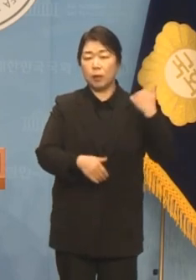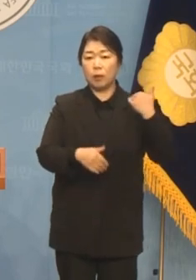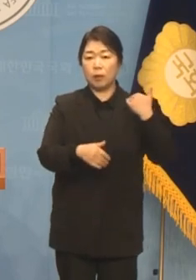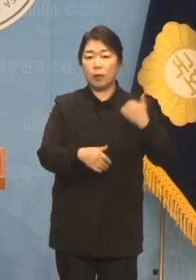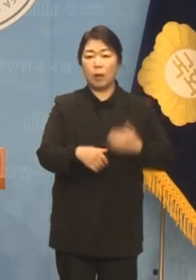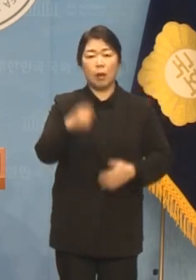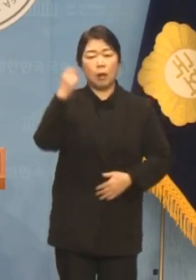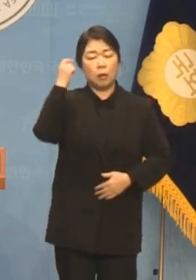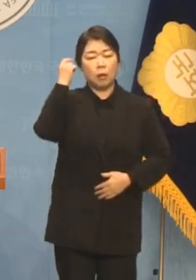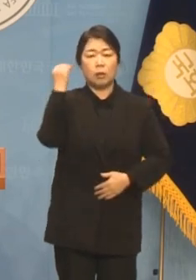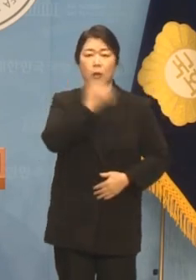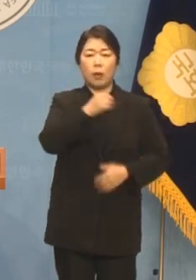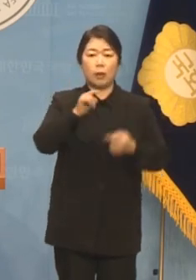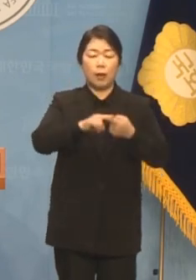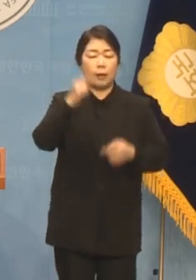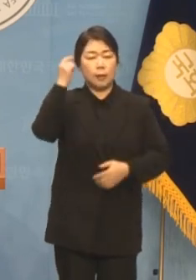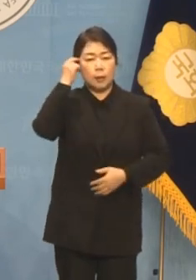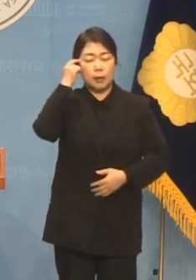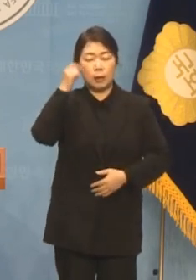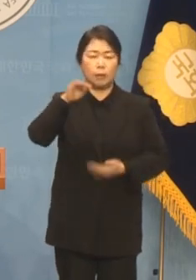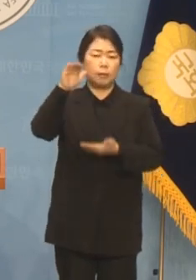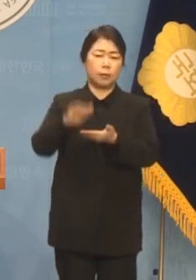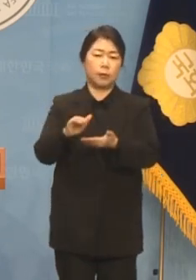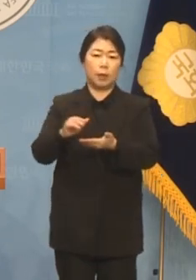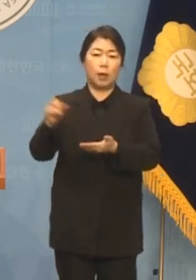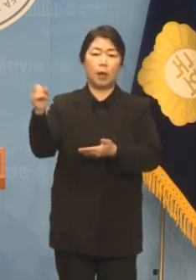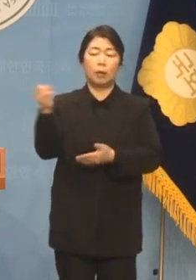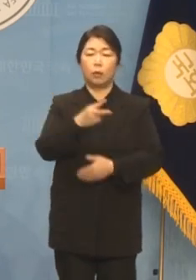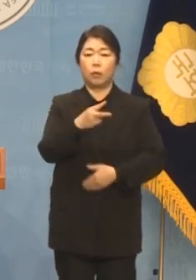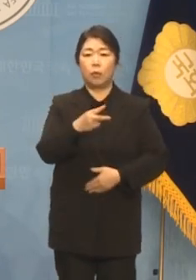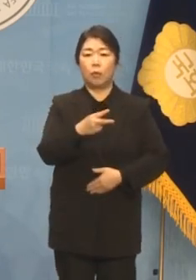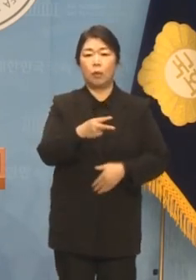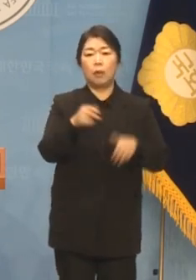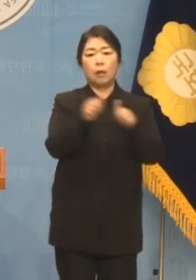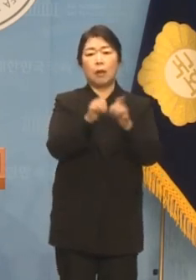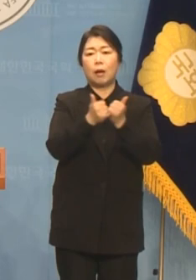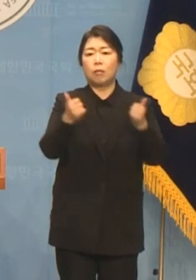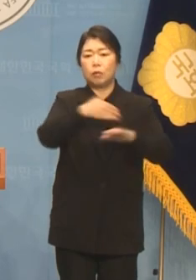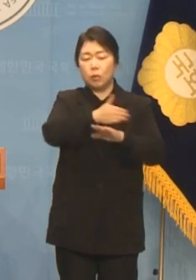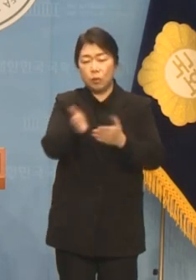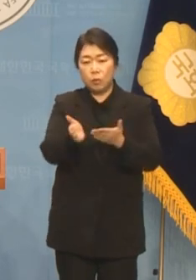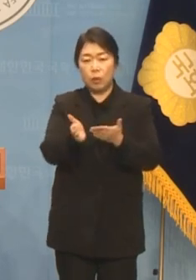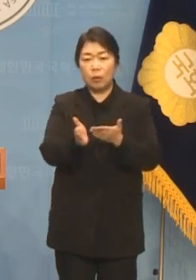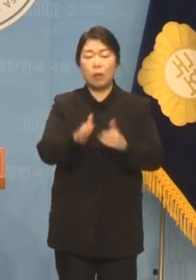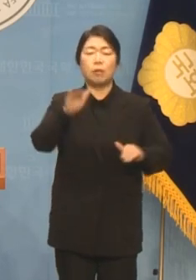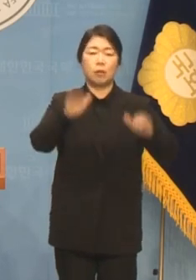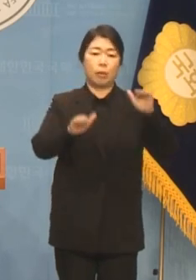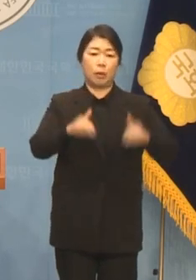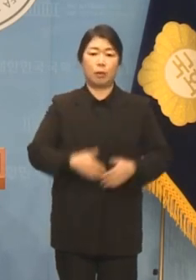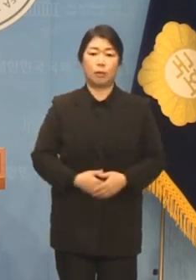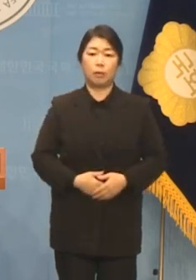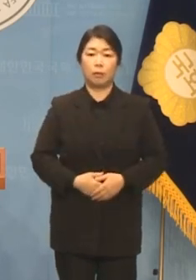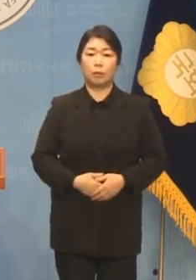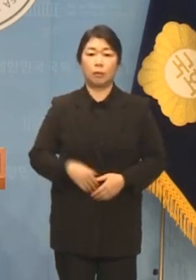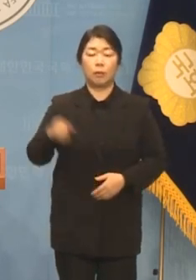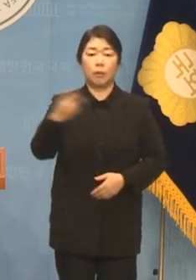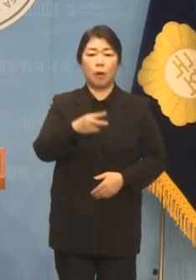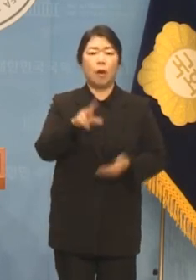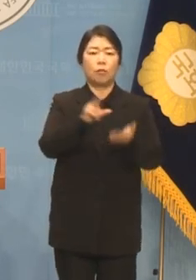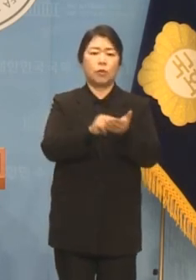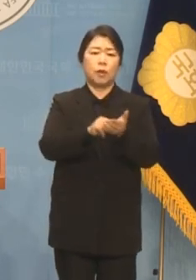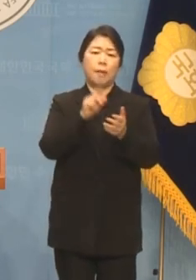성인식과 인종차별 아나키 돌파리 민간요법 외에도 문제가 될 만한 민희